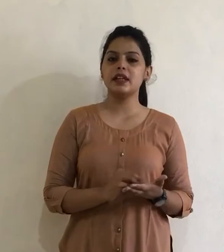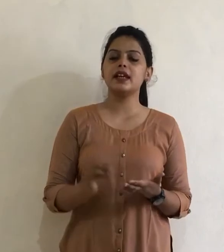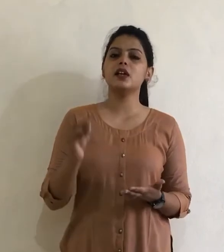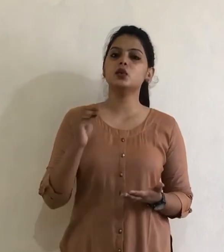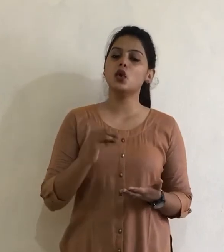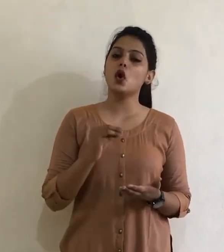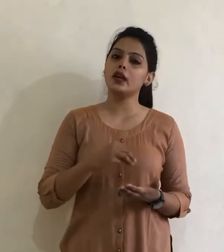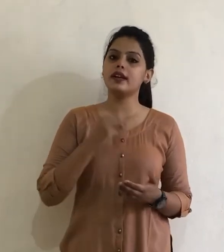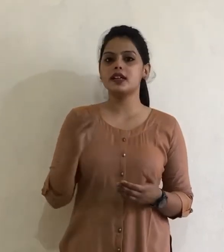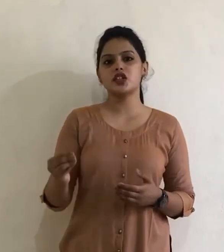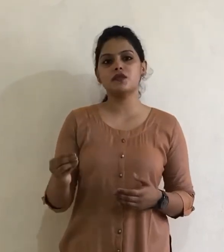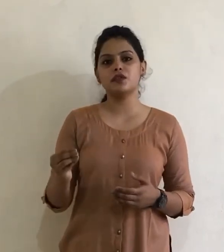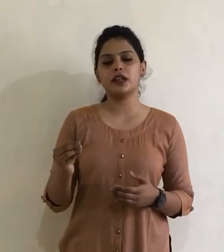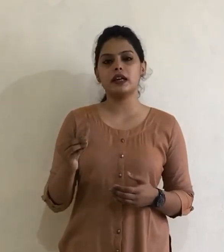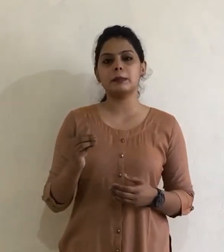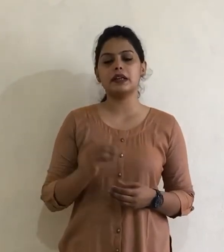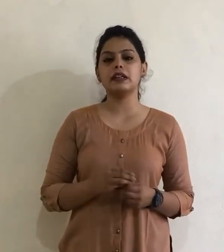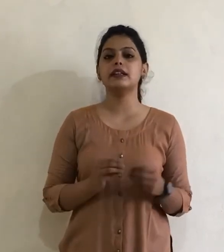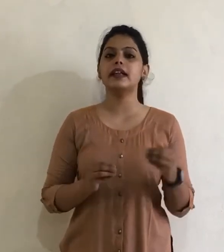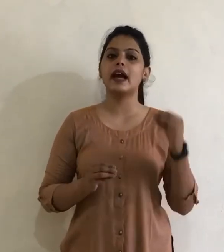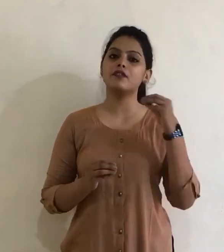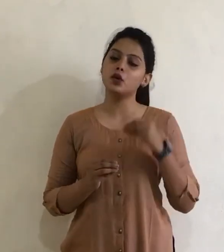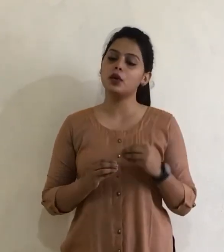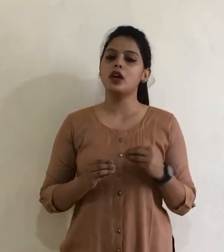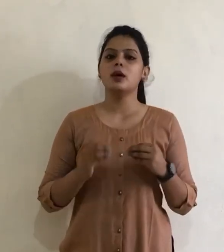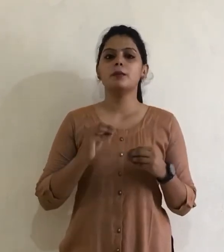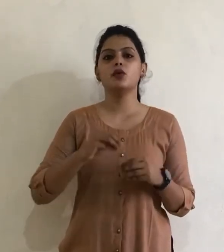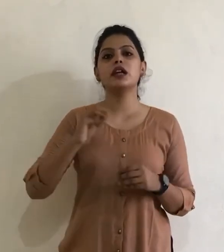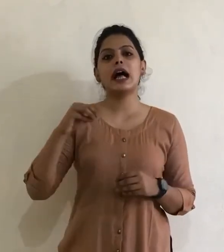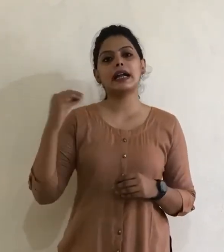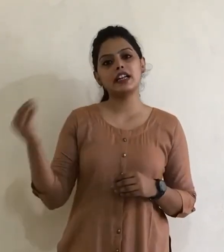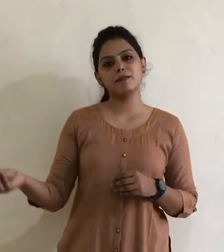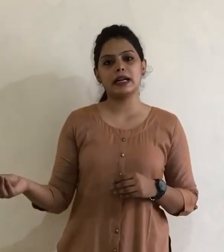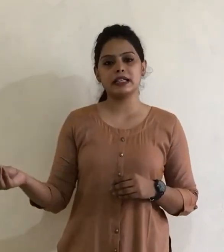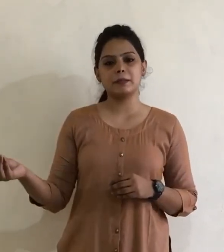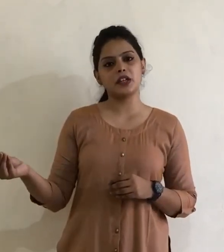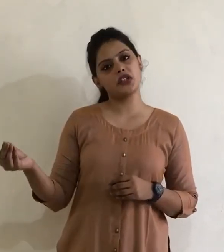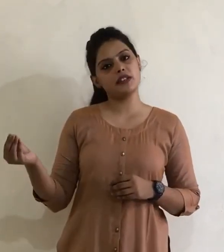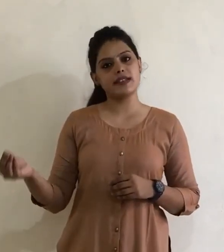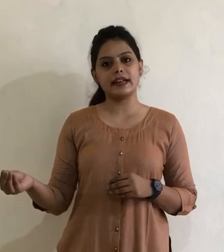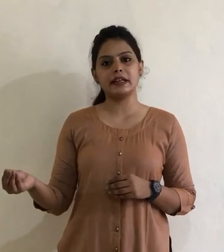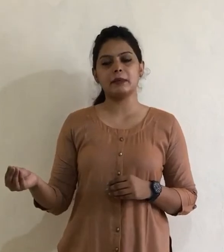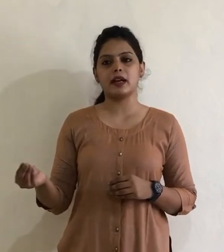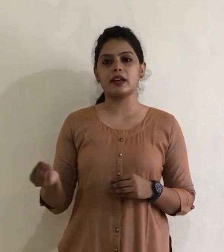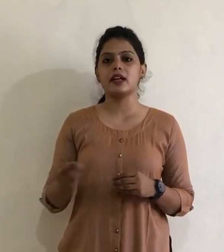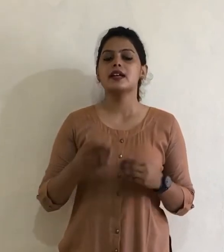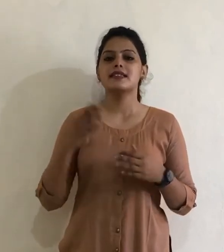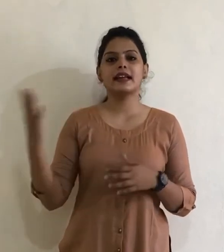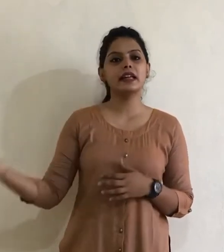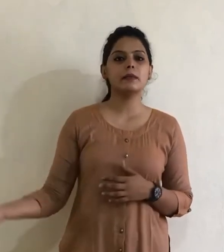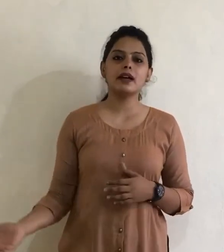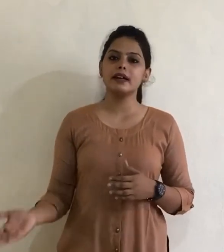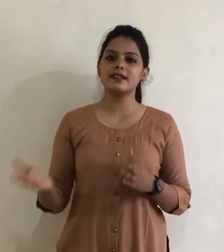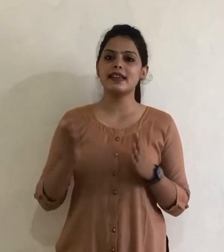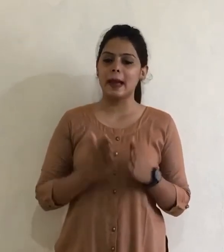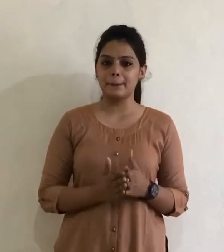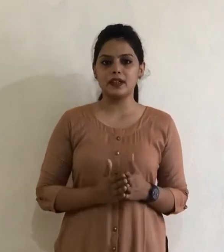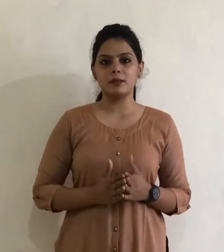के लिए उनको और एक condition fulfill करनी पड़ती है that they have to prove the active participation in the secondary market. Secondary market is a capital